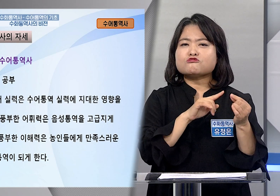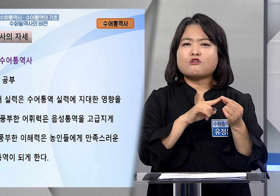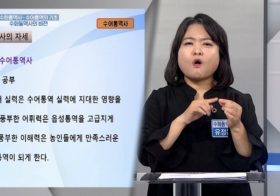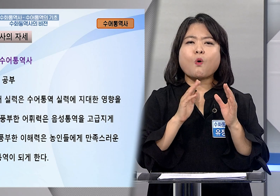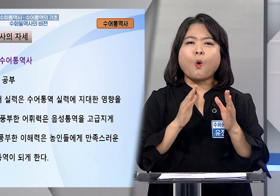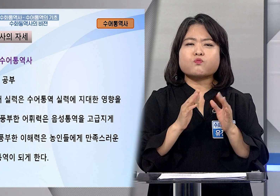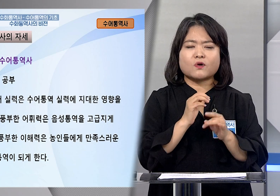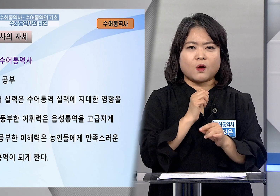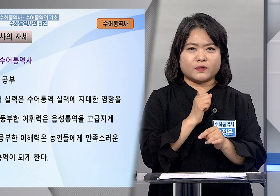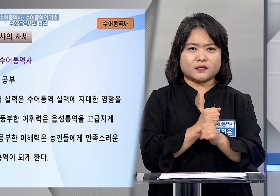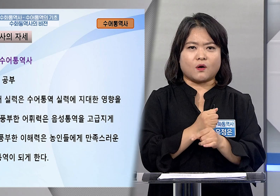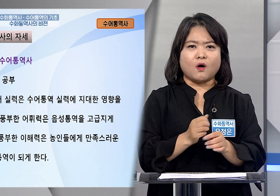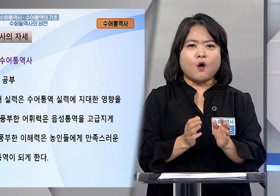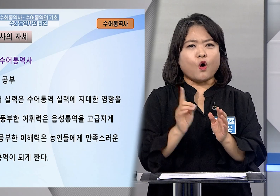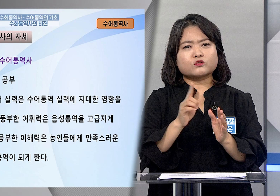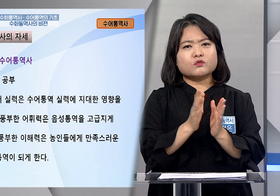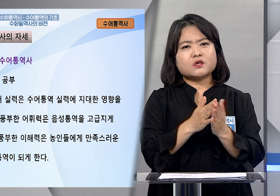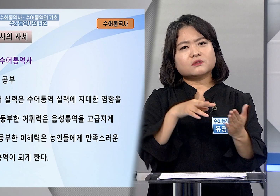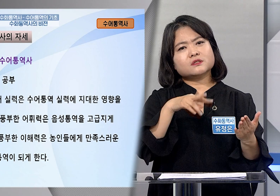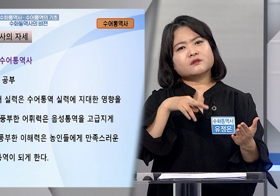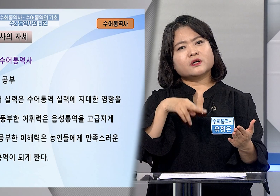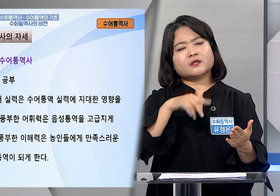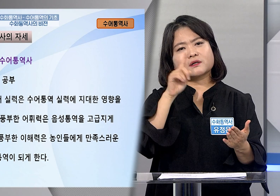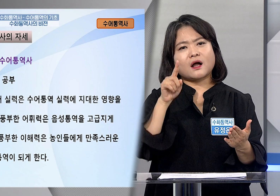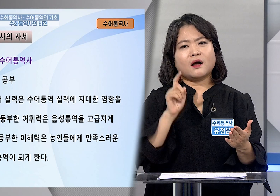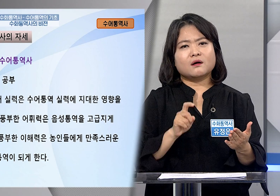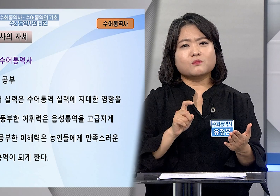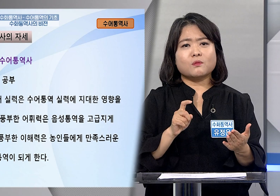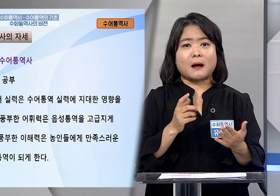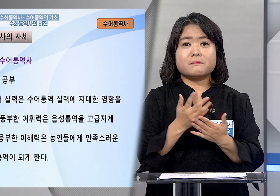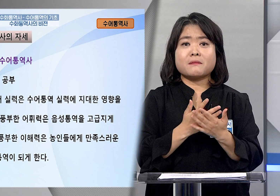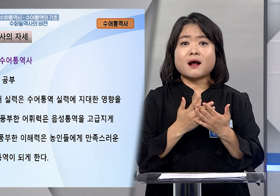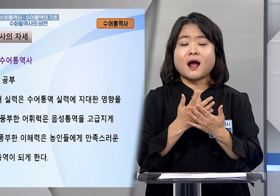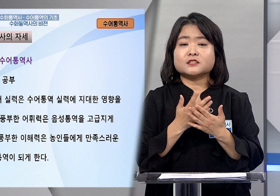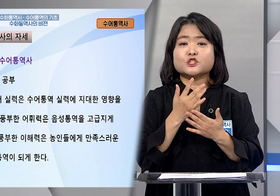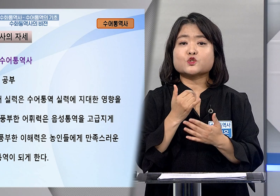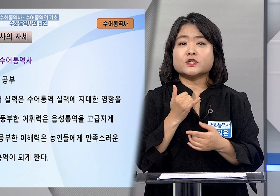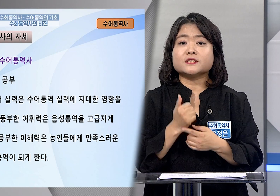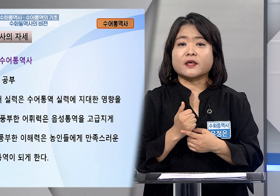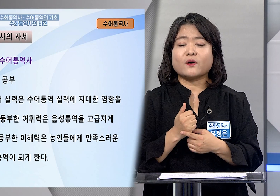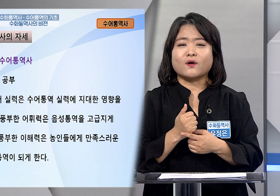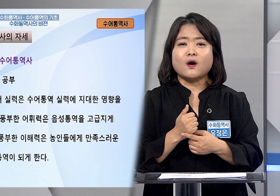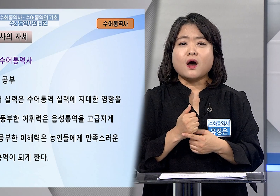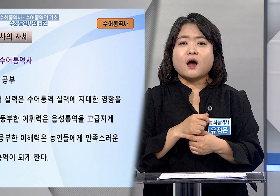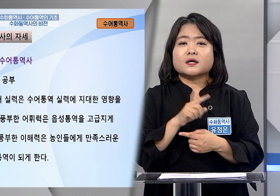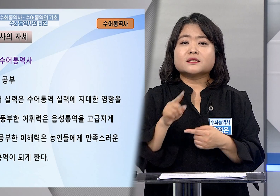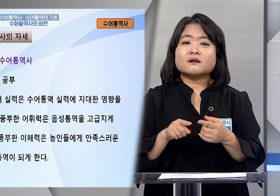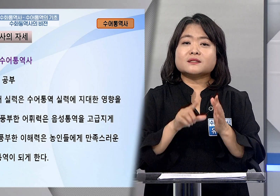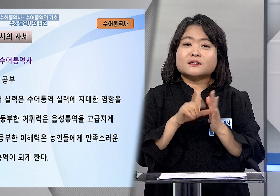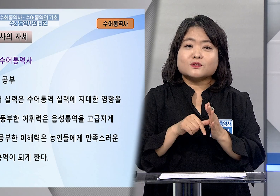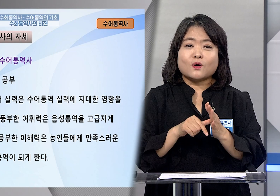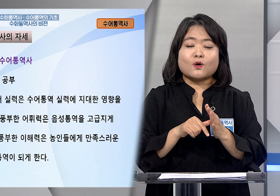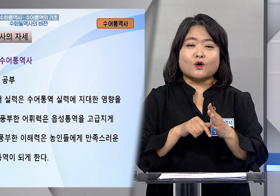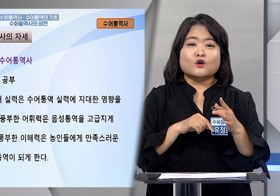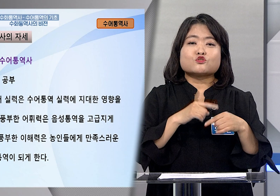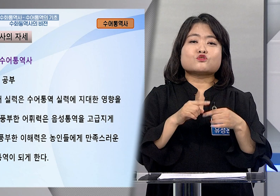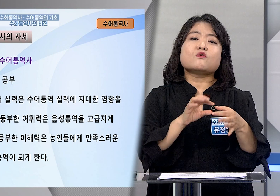한국어 공부라고 해서 어떤 책을 읽어야 될까? 뭐 막막하실 수 있는데요. 그럴 때는요. 수어